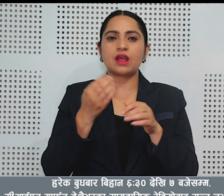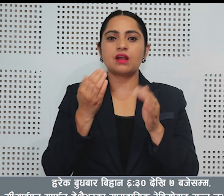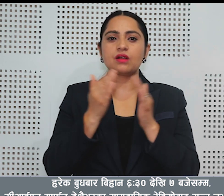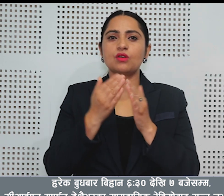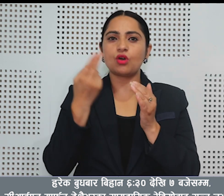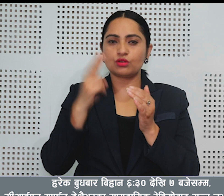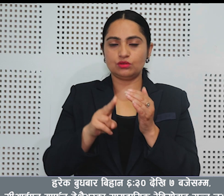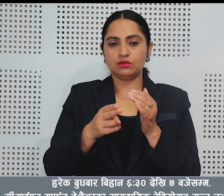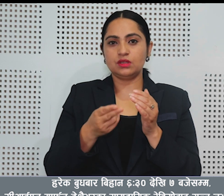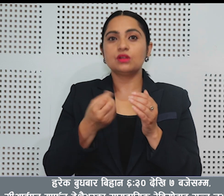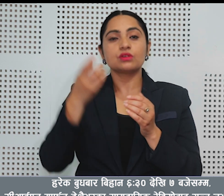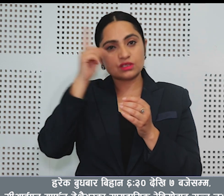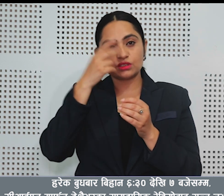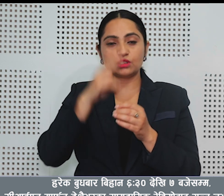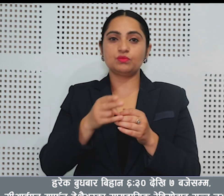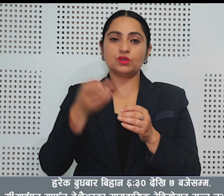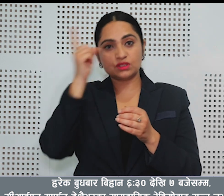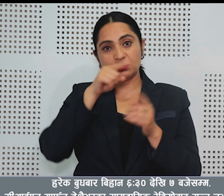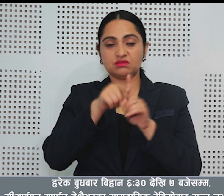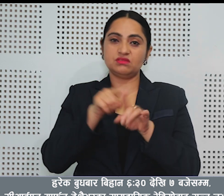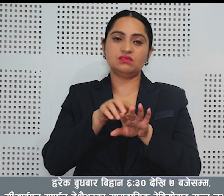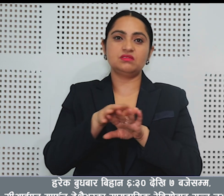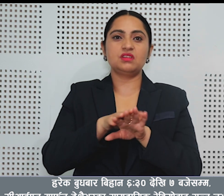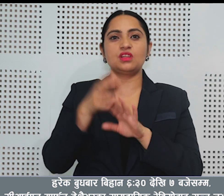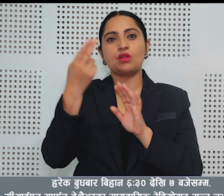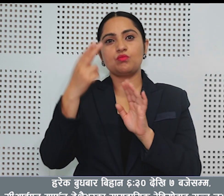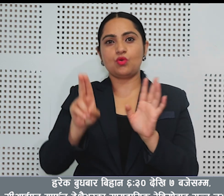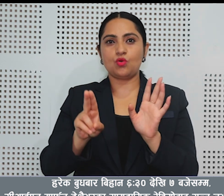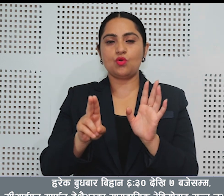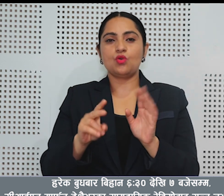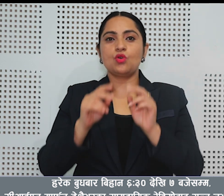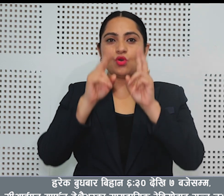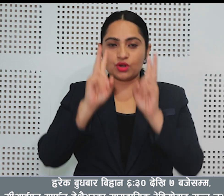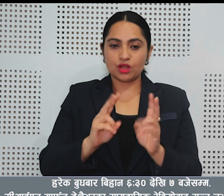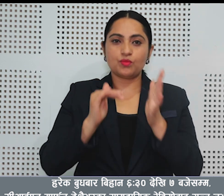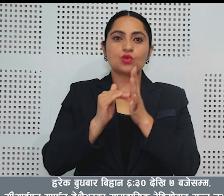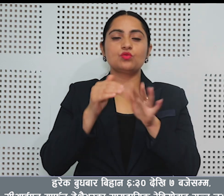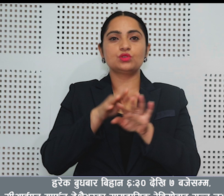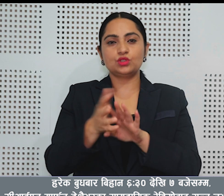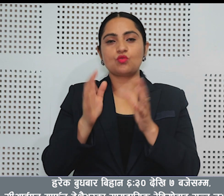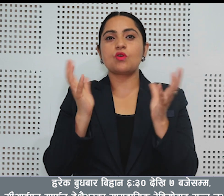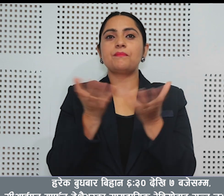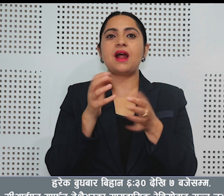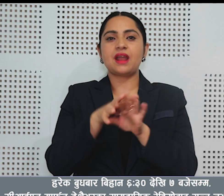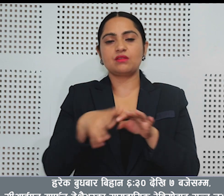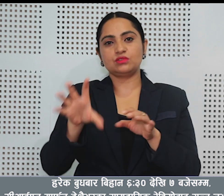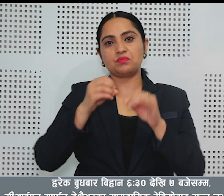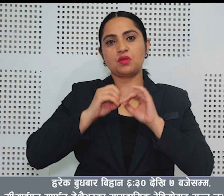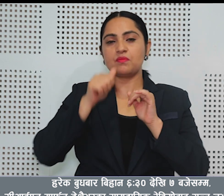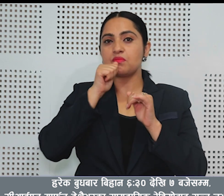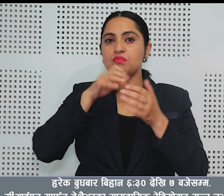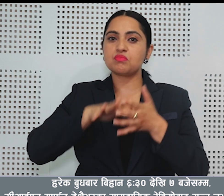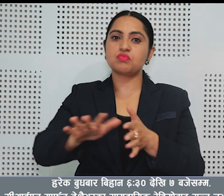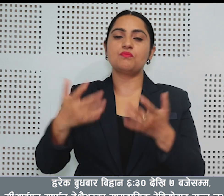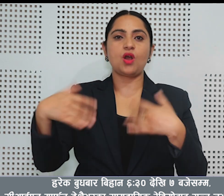भयो? क्षति त बेसी नै भएको त्यतिखेर पनि। अब कुर्ची टिवालहरू थिए, त्यहाँबाट भाँडा साँडा बाल्टीहरू सबै बगाएको। अहिले